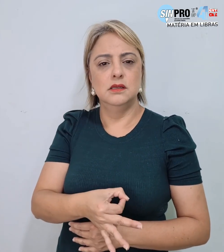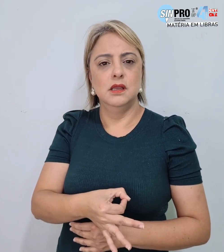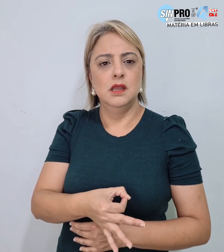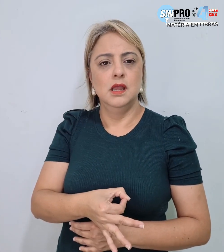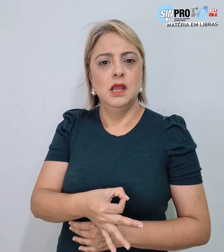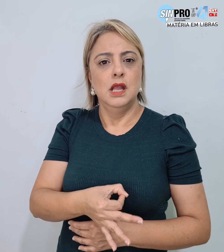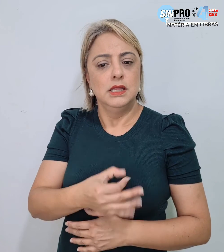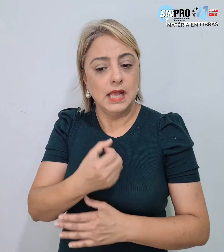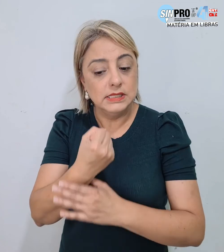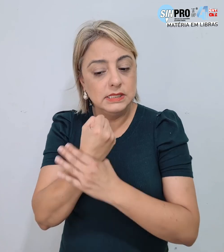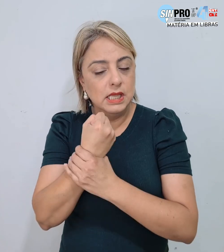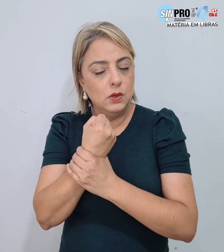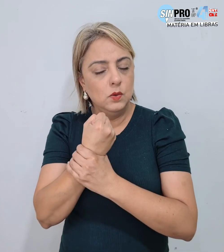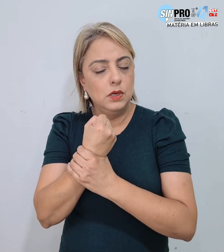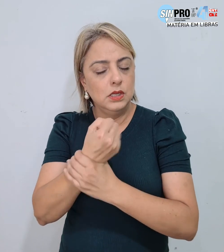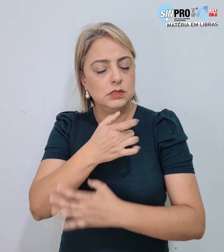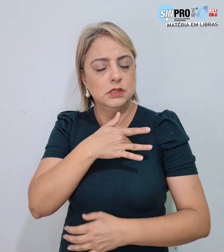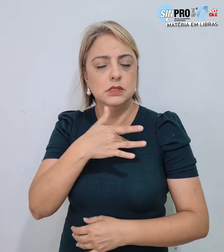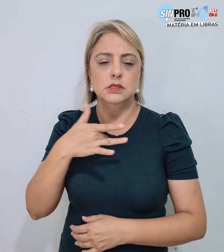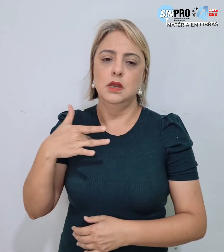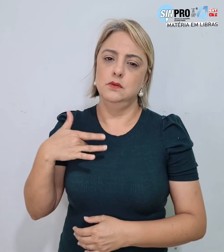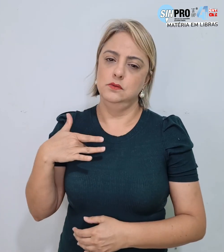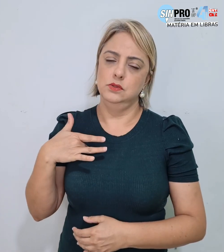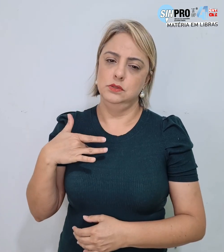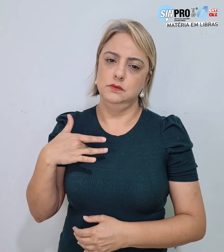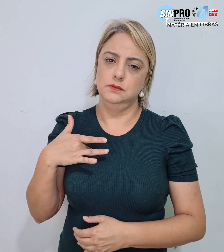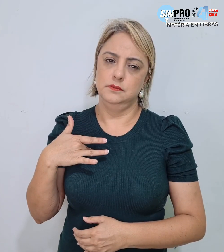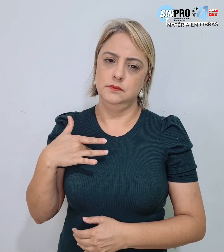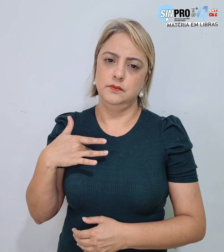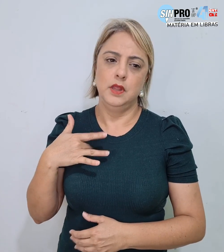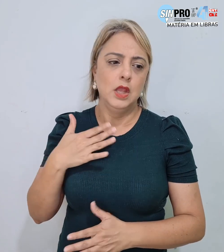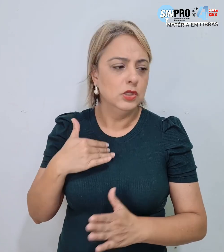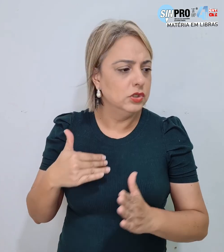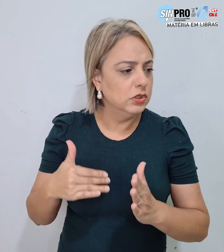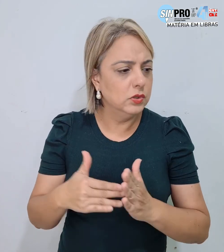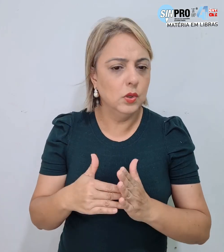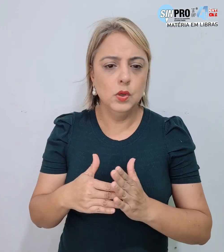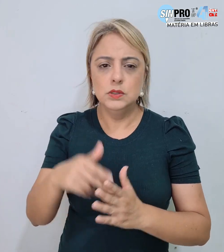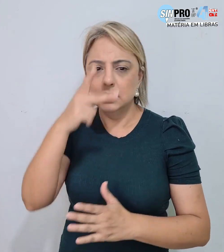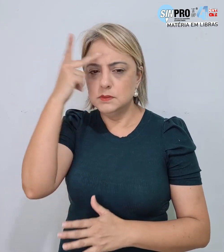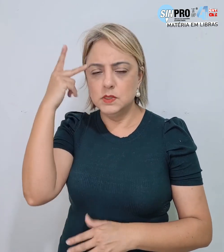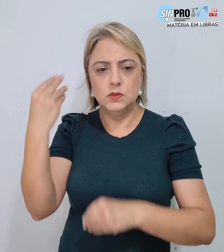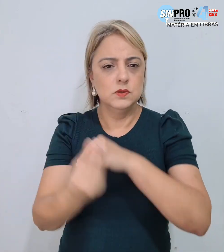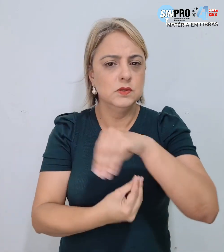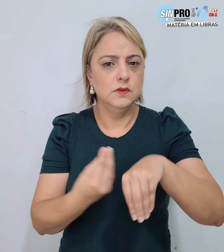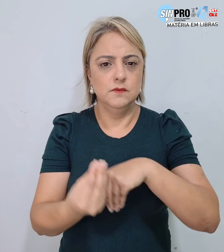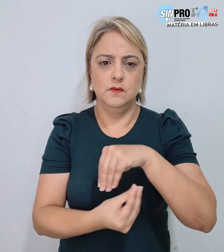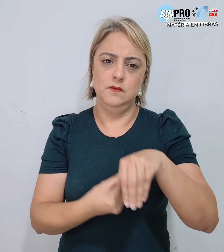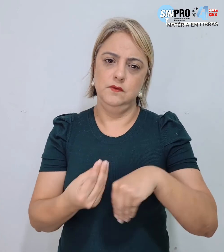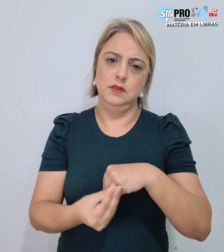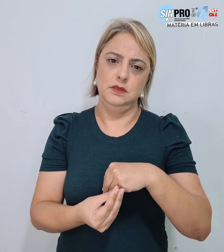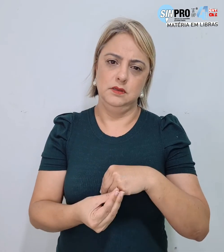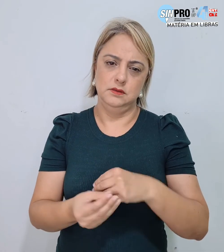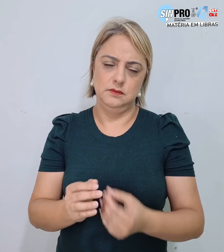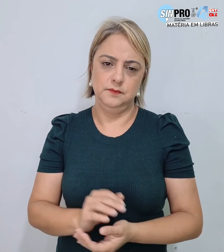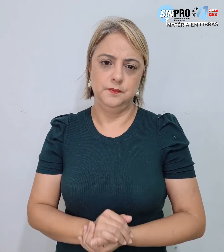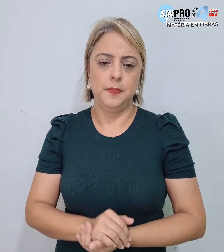quanto ao resguardo da Saúde e de todos os envolvidos os